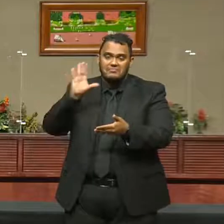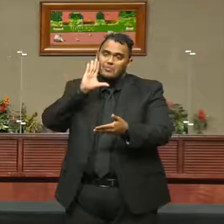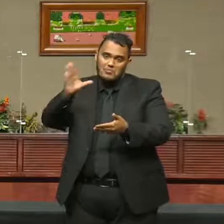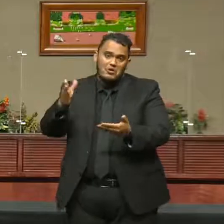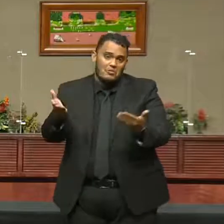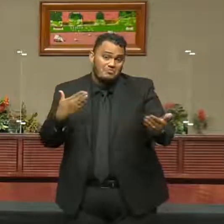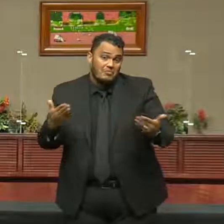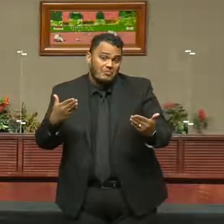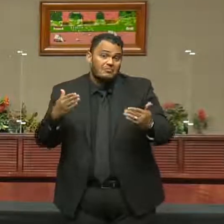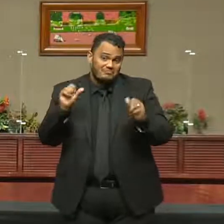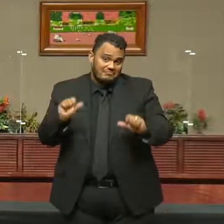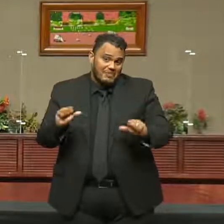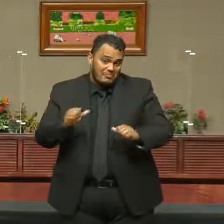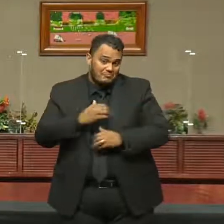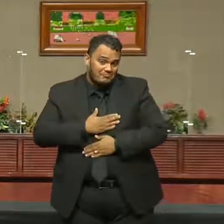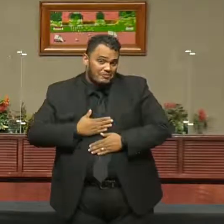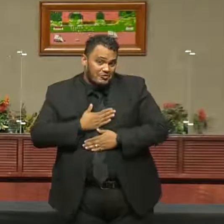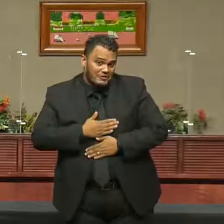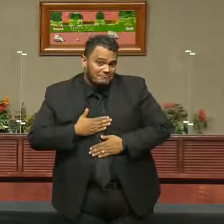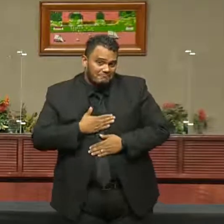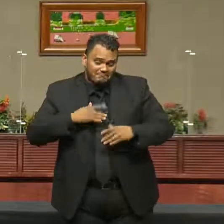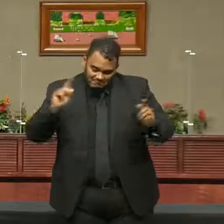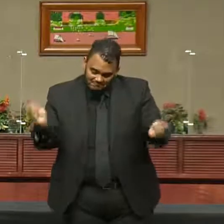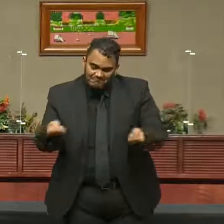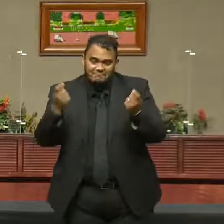very good shape.